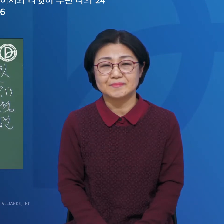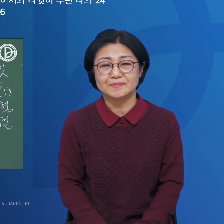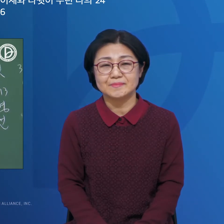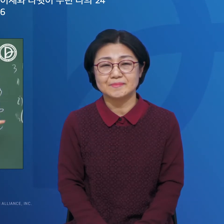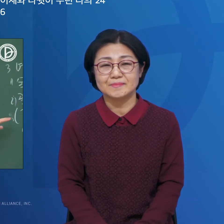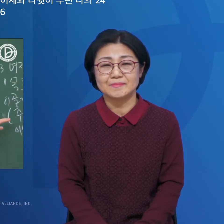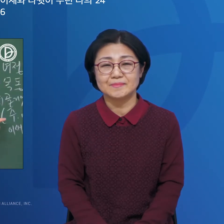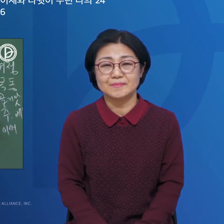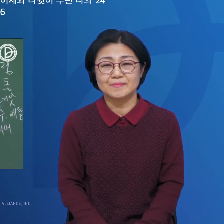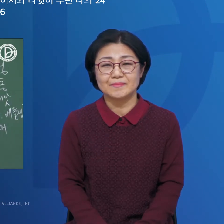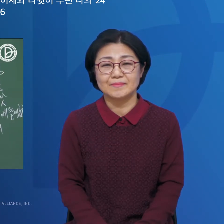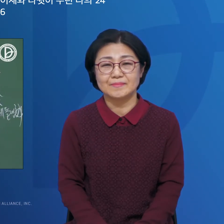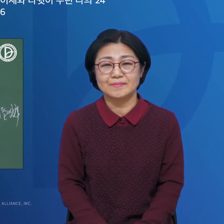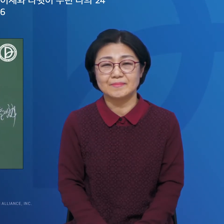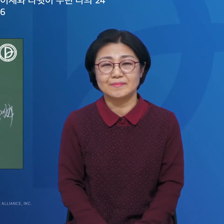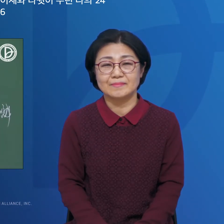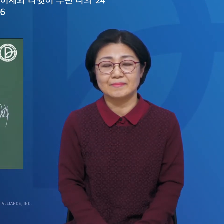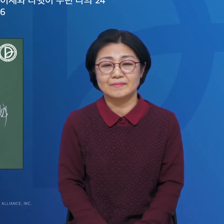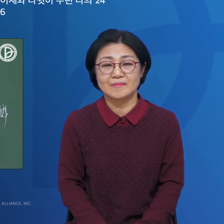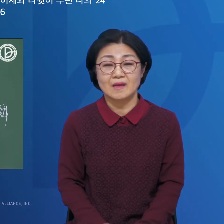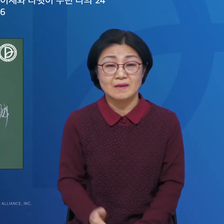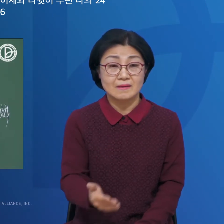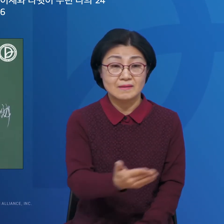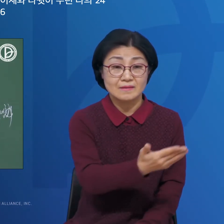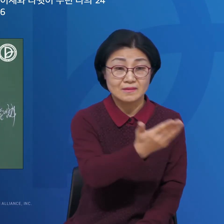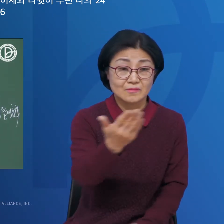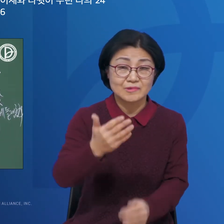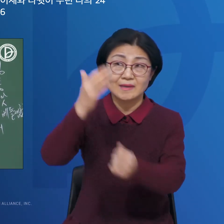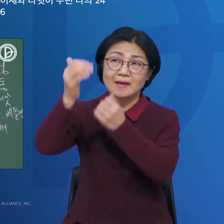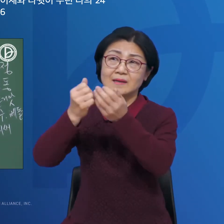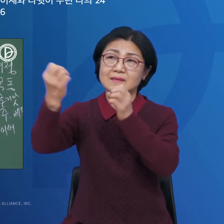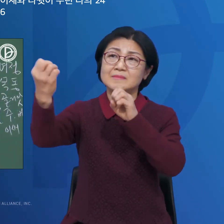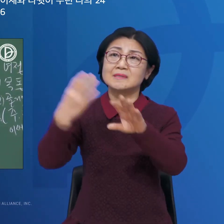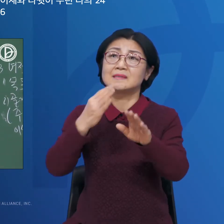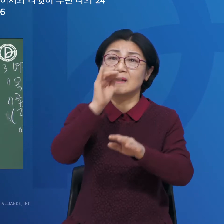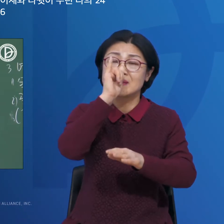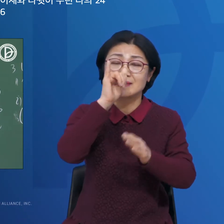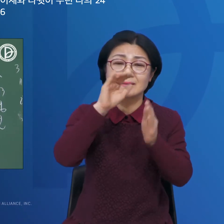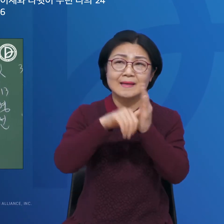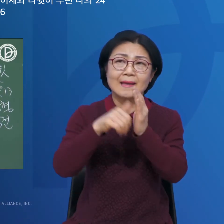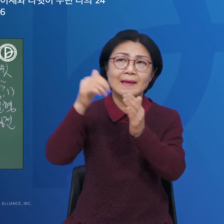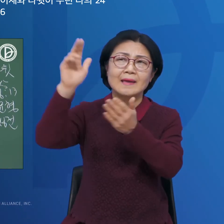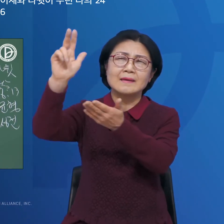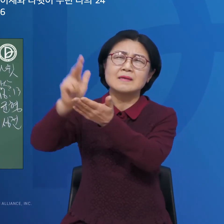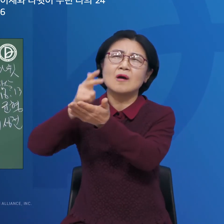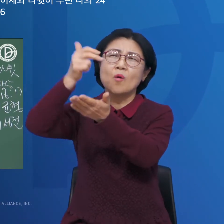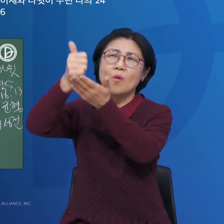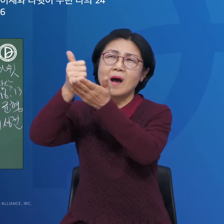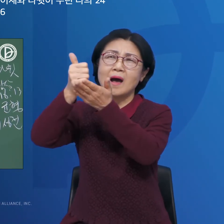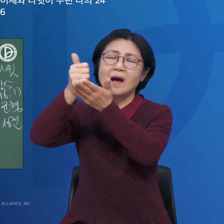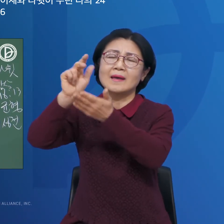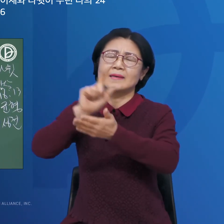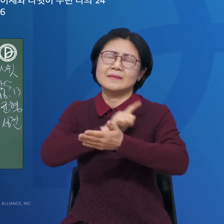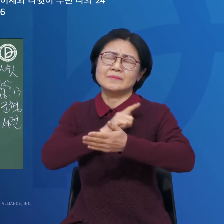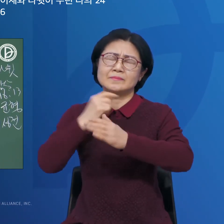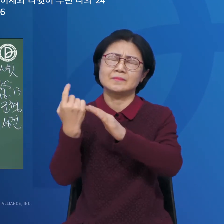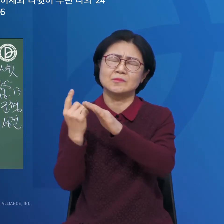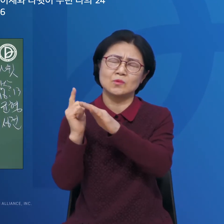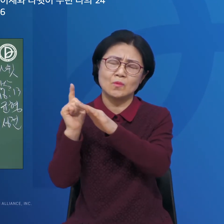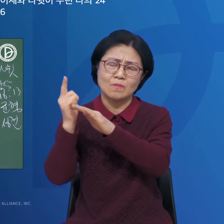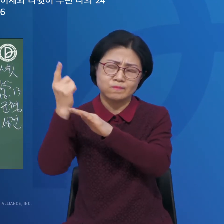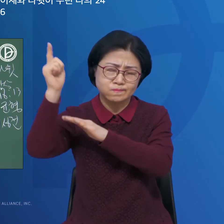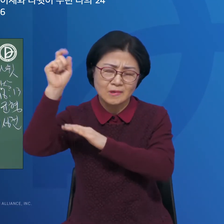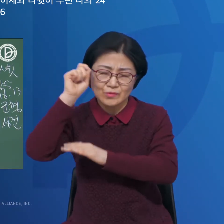때마다 여호와의 이름이 높아집니다. And whenever you go and do something, you see that the name of the Lord becomes lifted. 우리가 하도